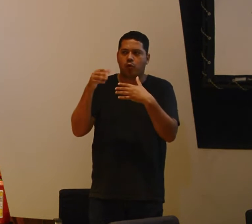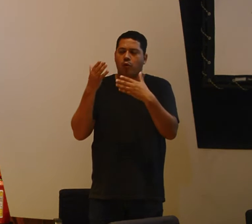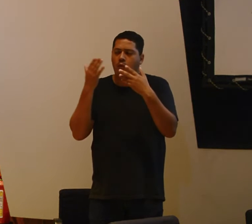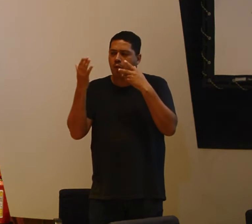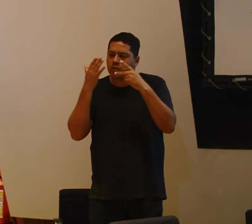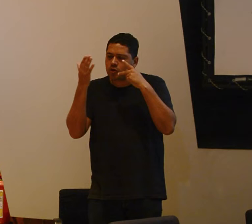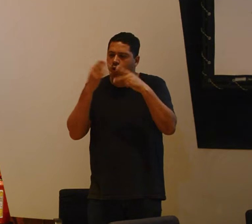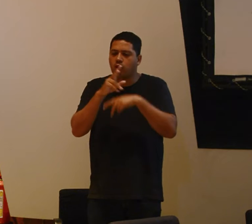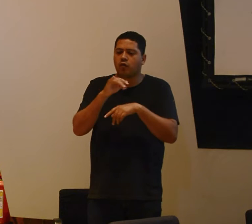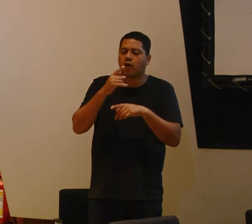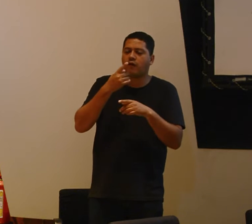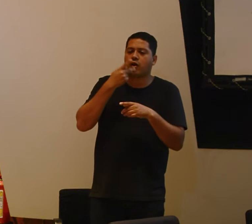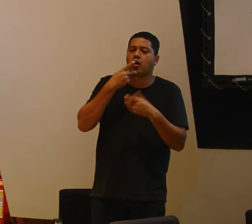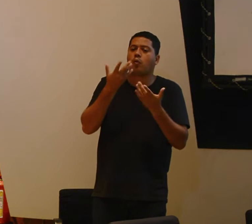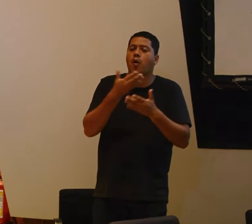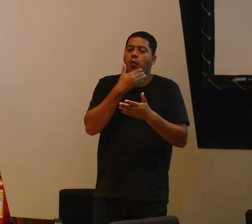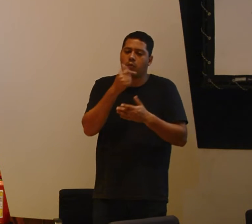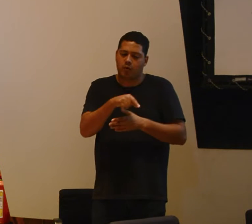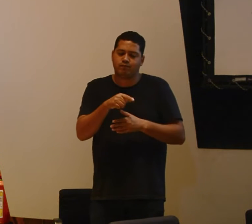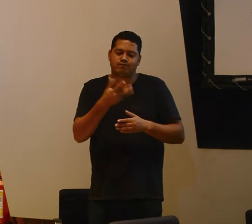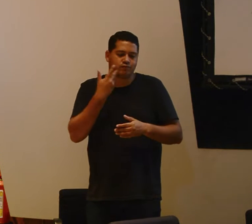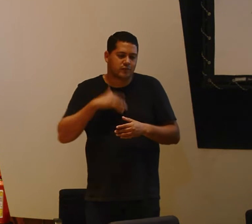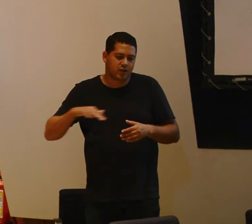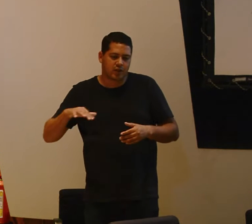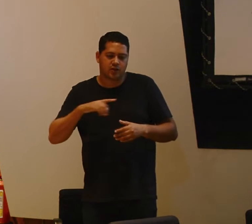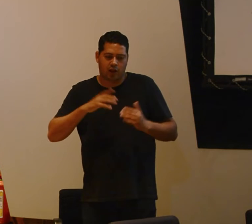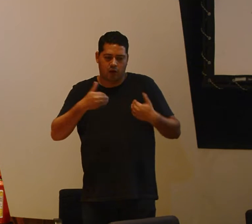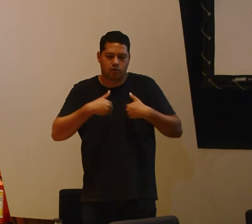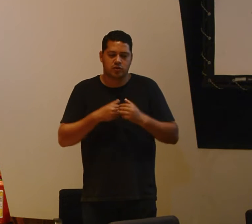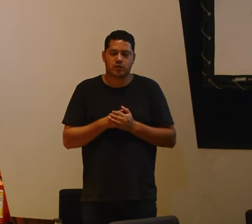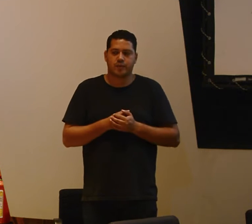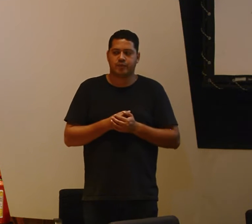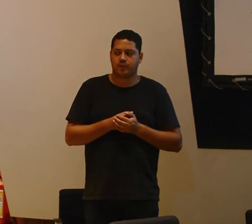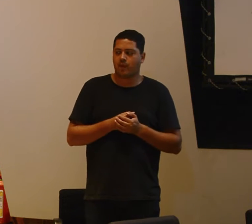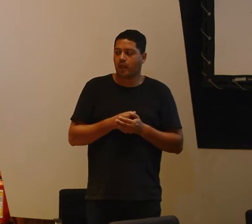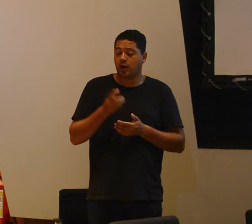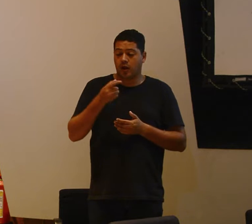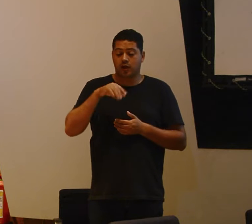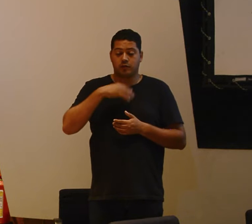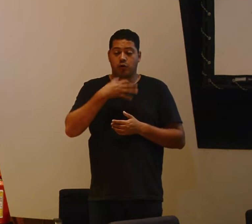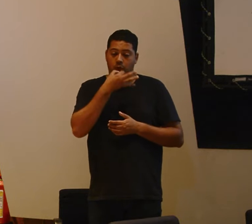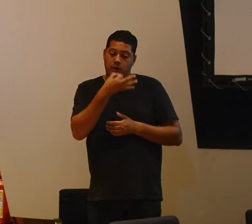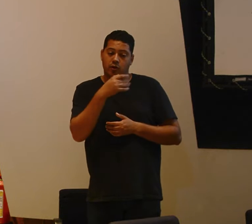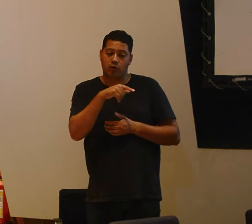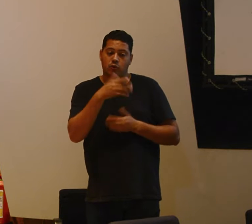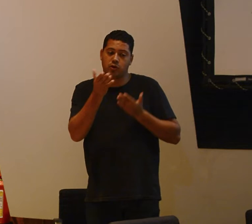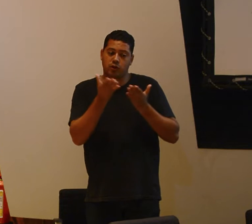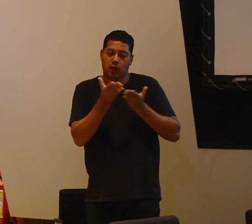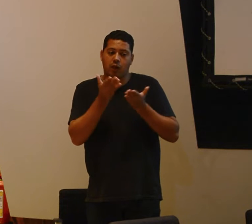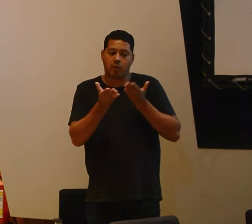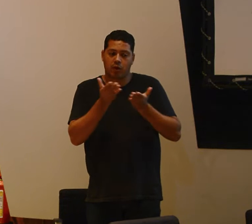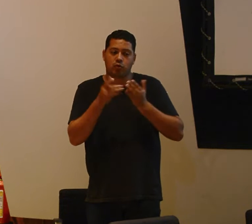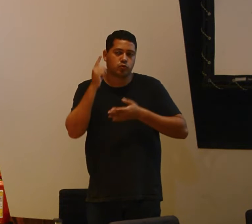indicar qual é o melhor modelo de intervenção para aquela criança. E essa é uma visão minha em relação ao tratamento, que o tratamento em casos